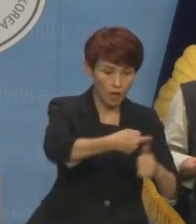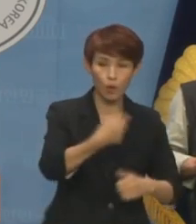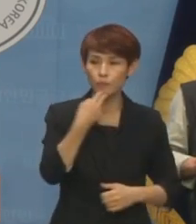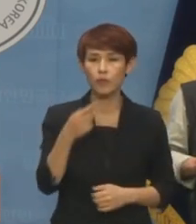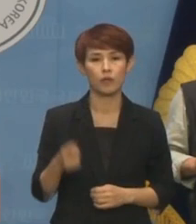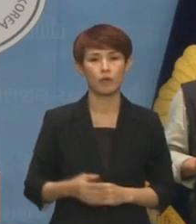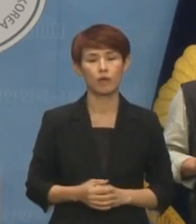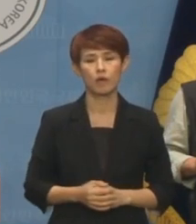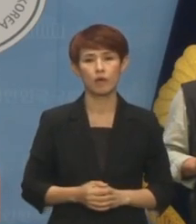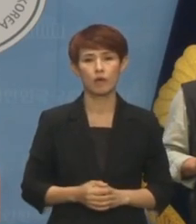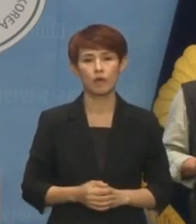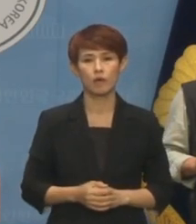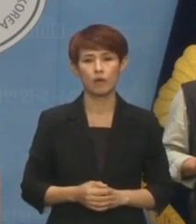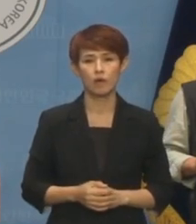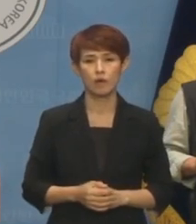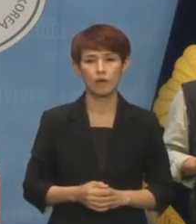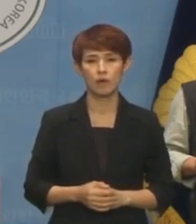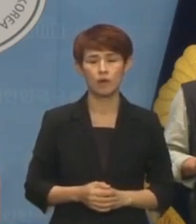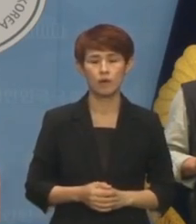없습니다.